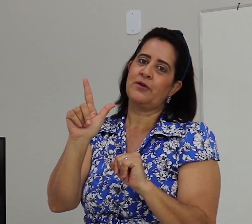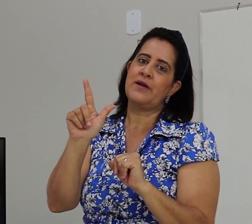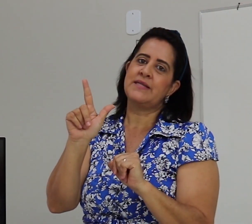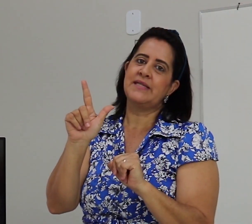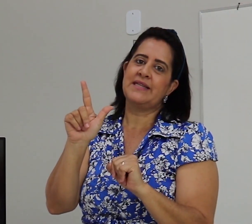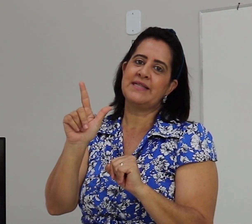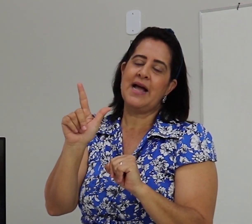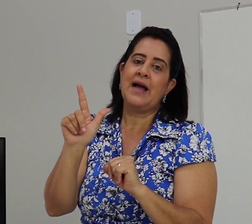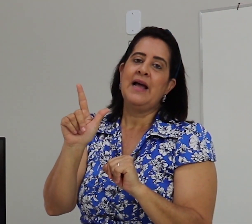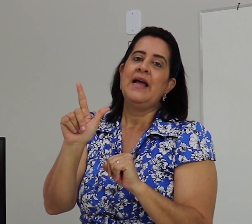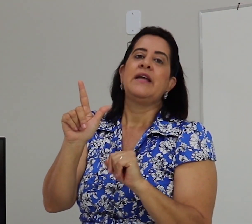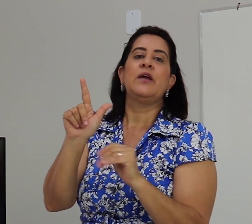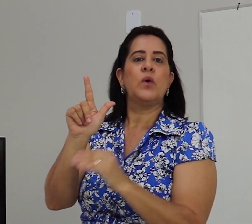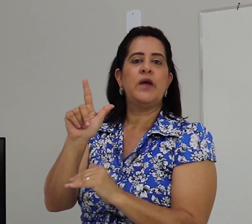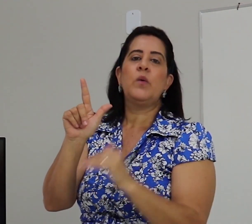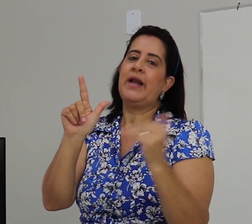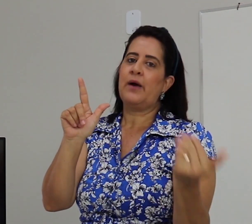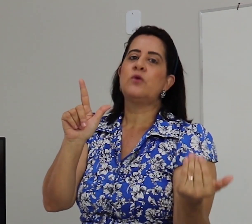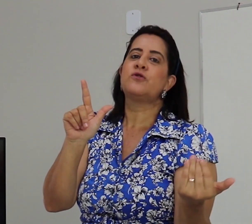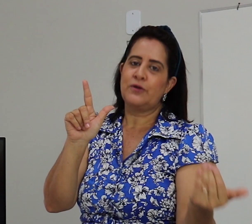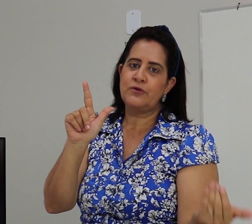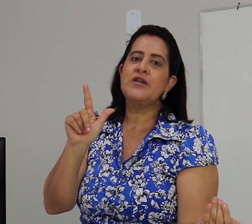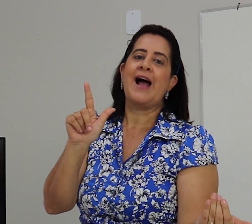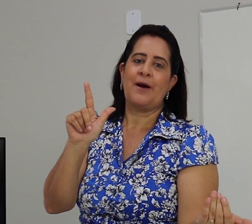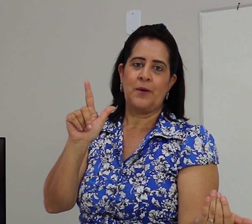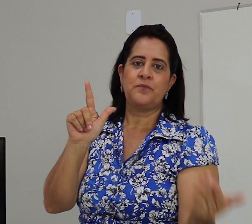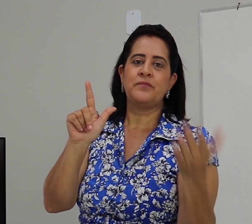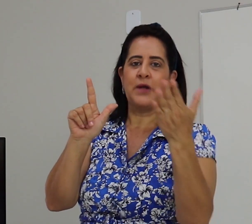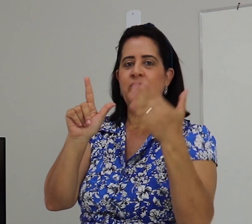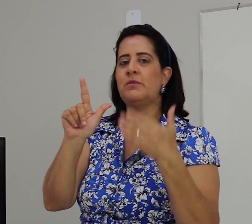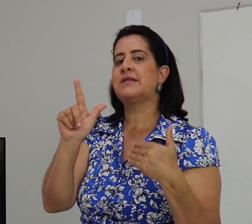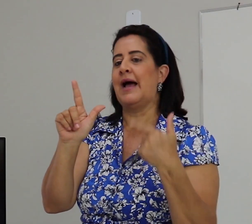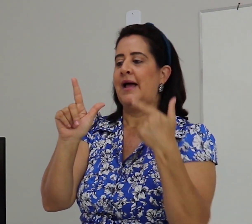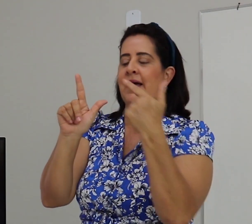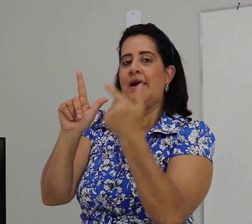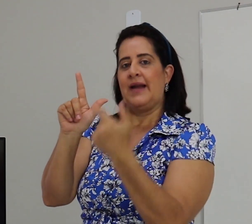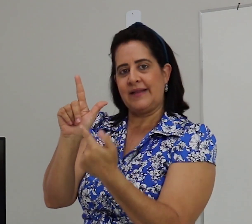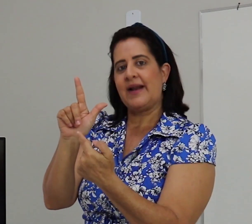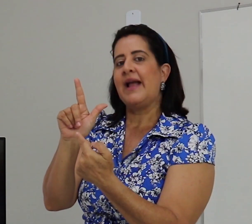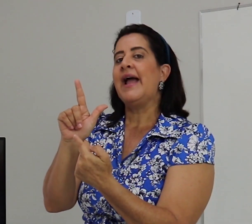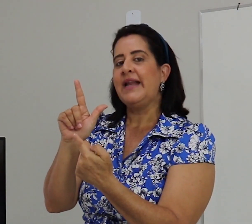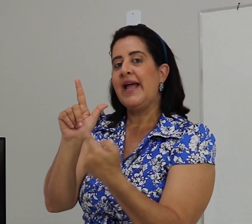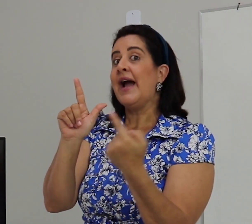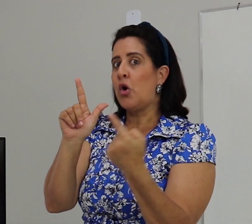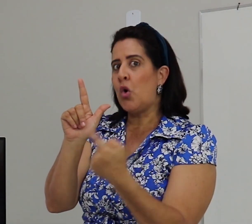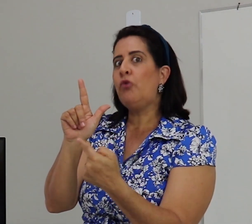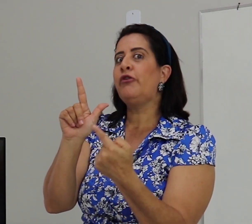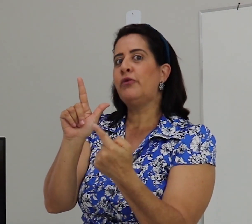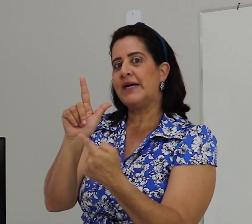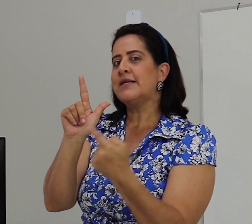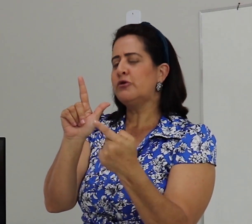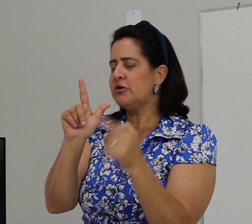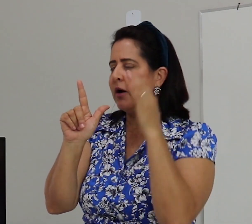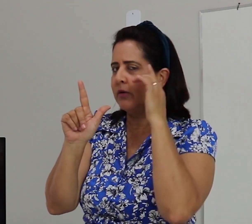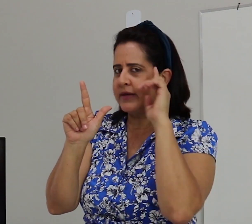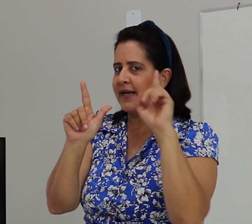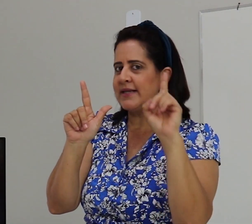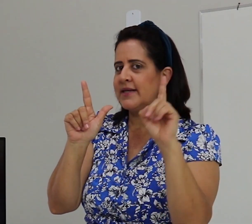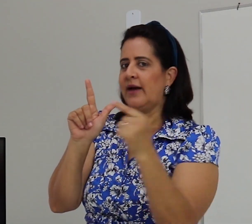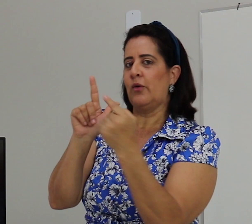tenho que sinalizar, que o rio ele é construído de água. Então vamos lá. Letra L é a configuração de mão, não esquece não,